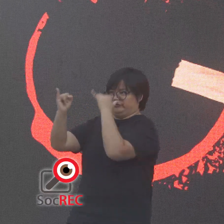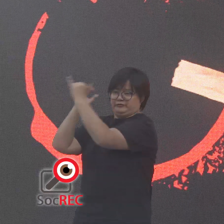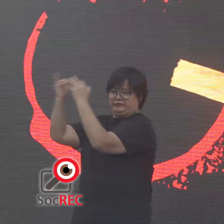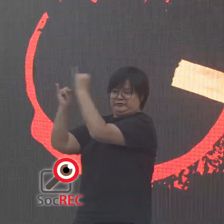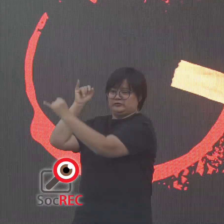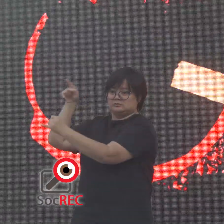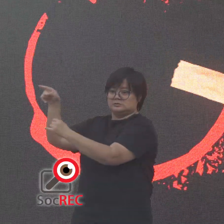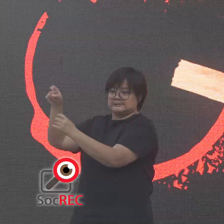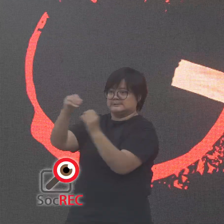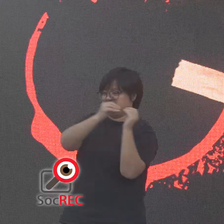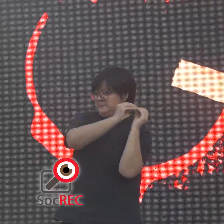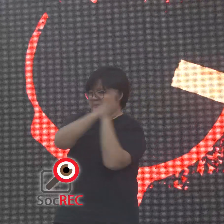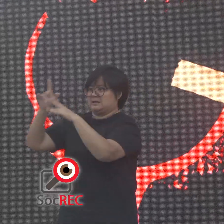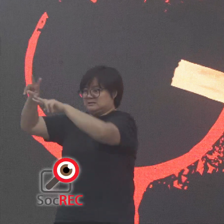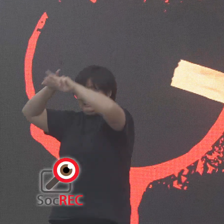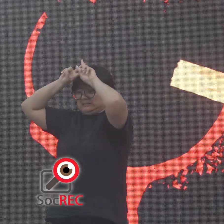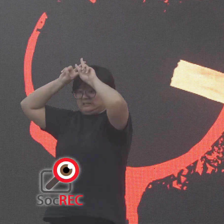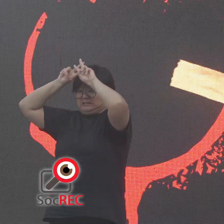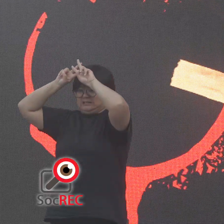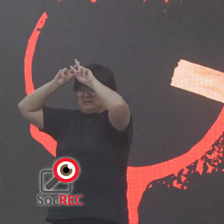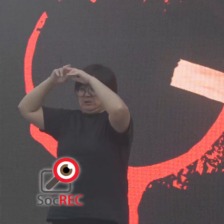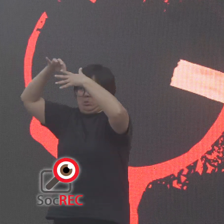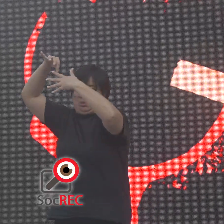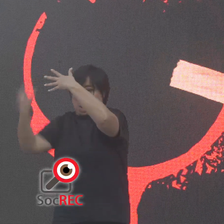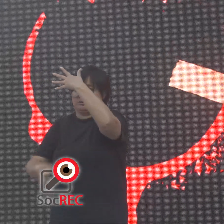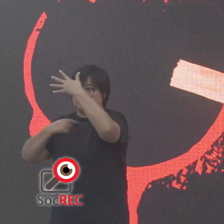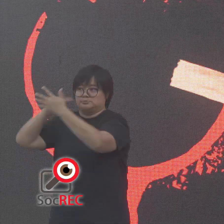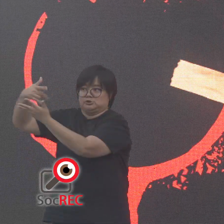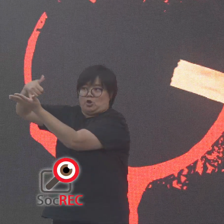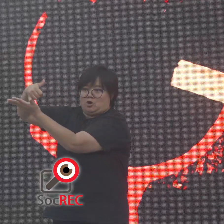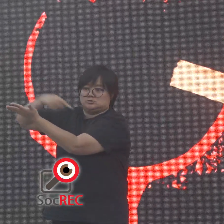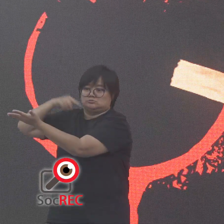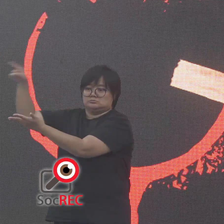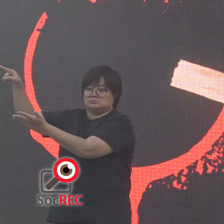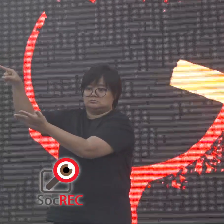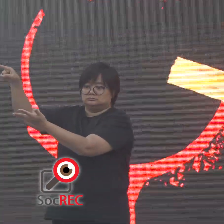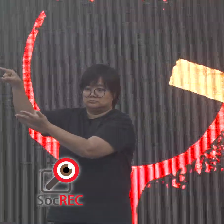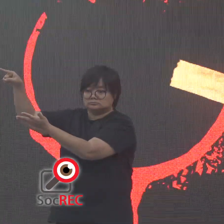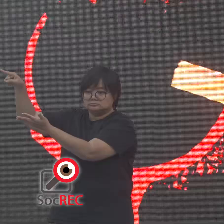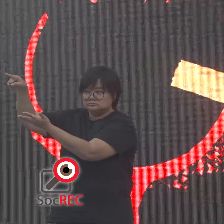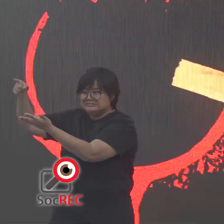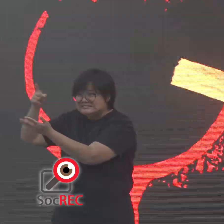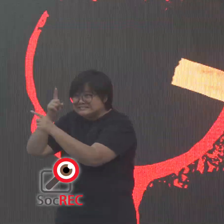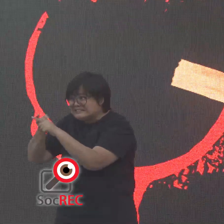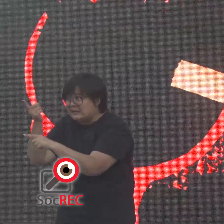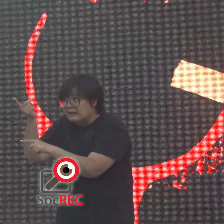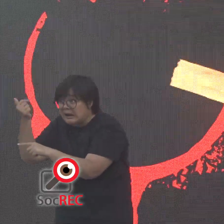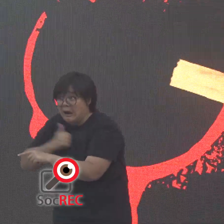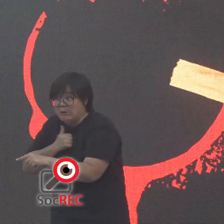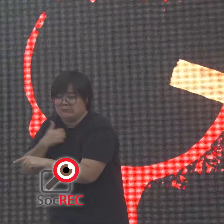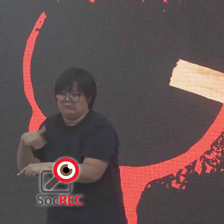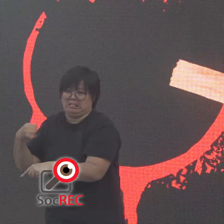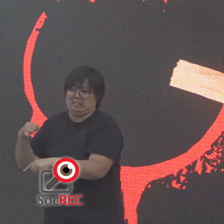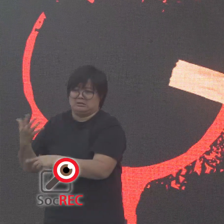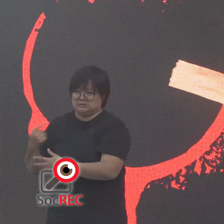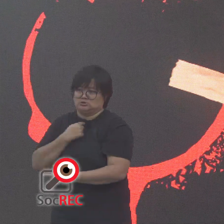管現在外面很多手足在努力緊，外交上、議會上、黃色經濟圈做得多